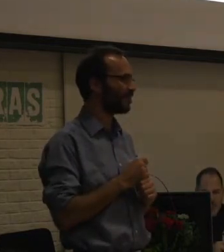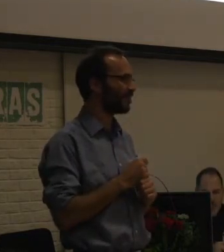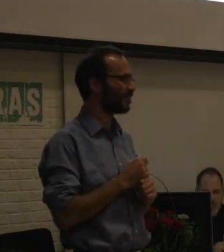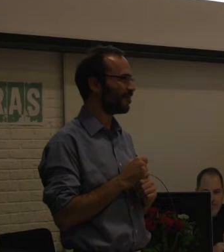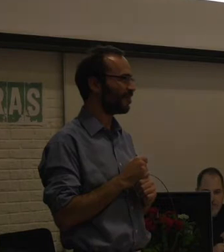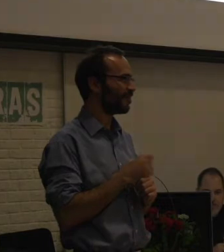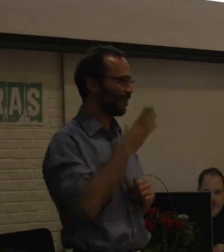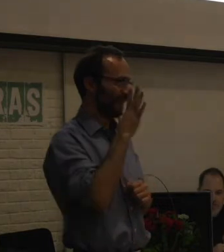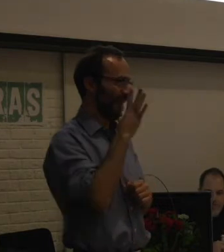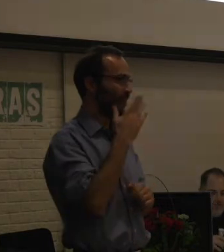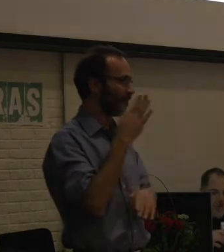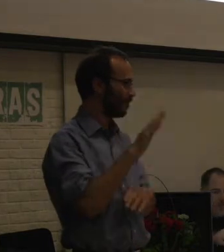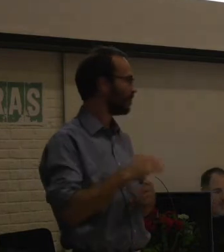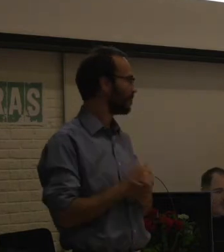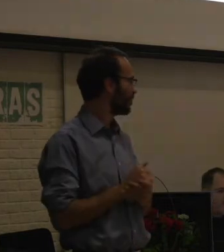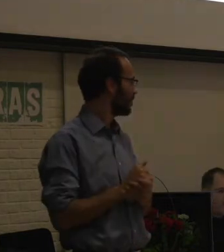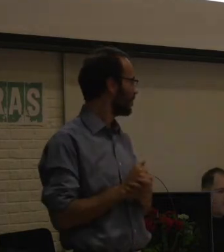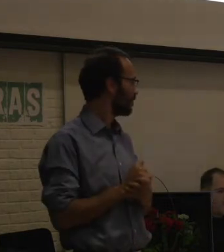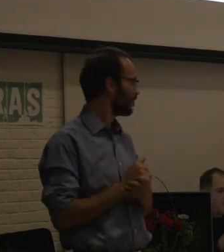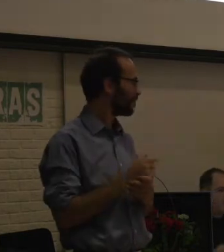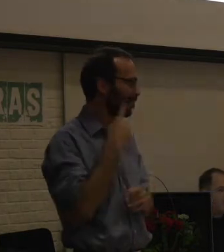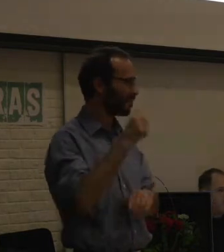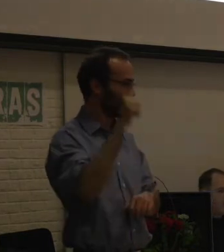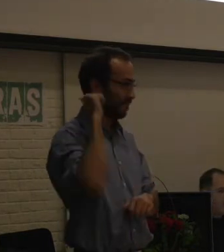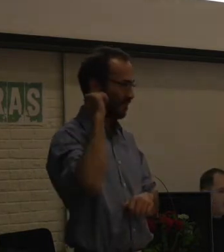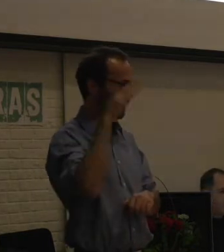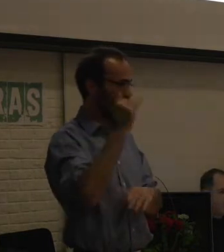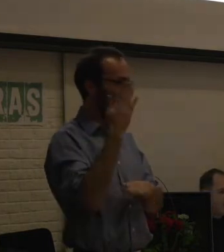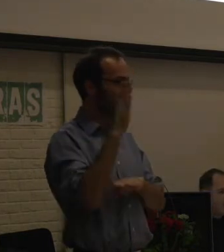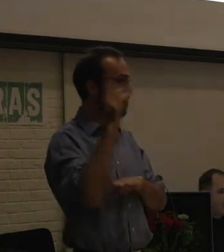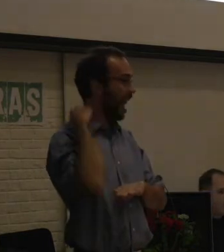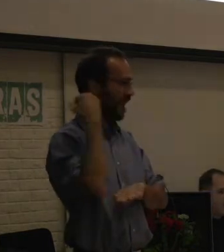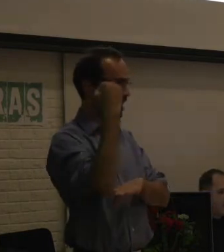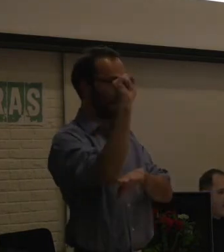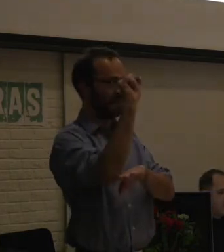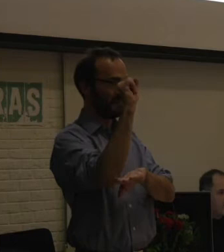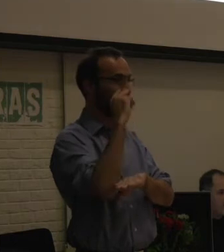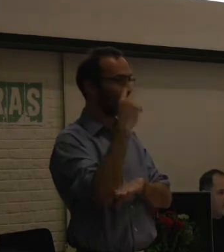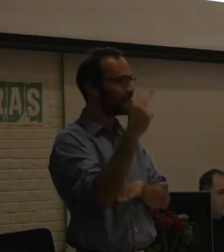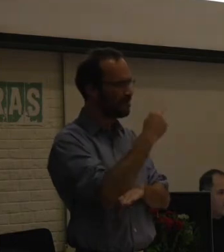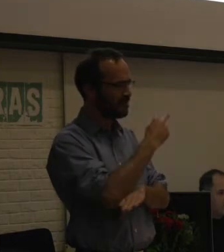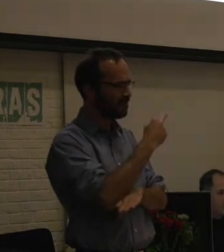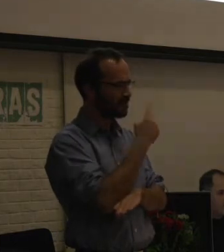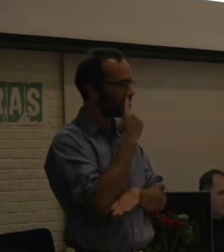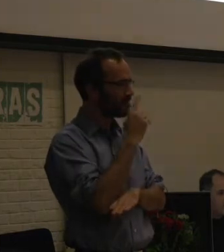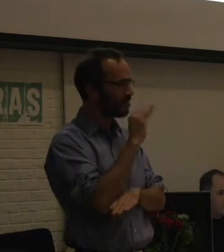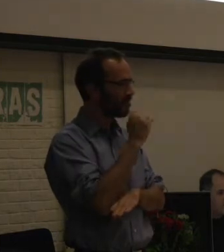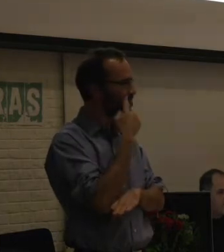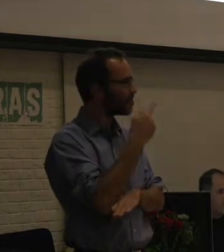Aquí tenéis, aunque está de espaldas, yo creo que la habéis reconocido todos, ¿no?